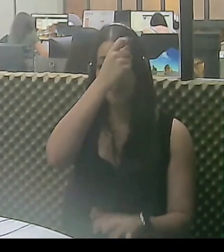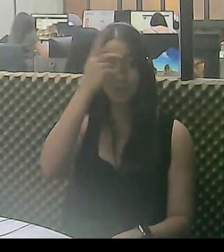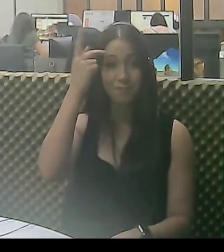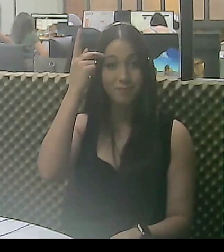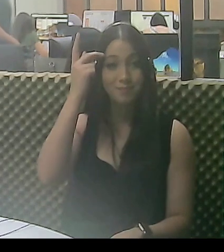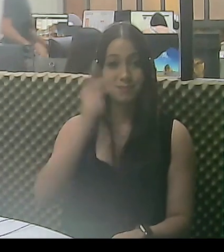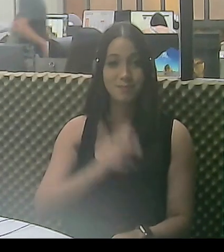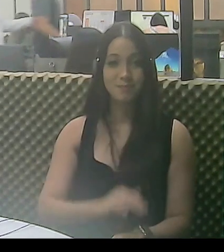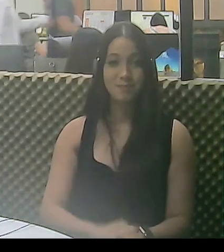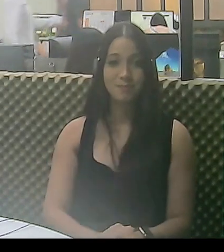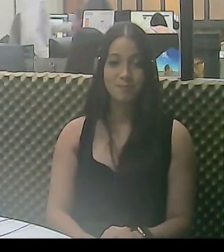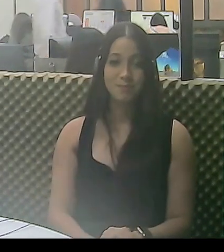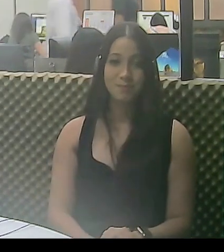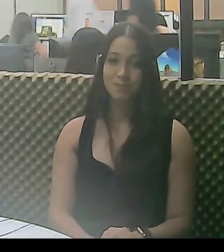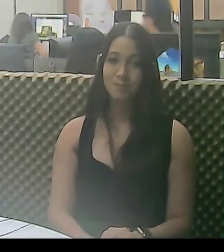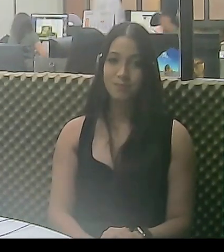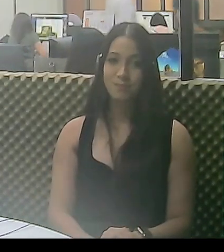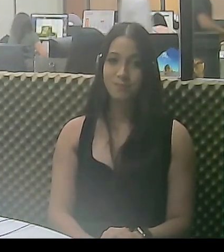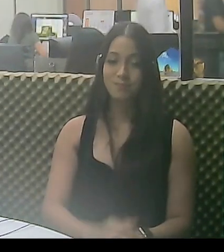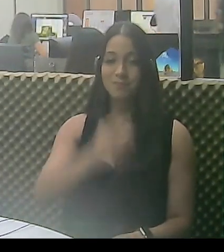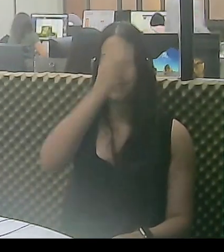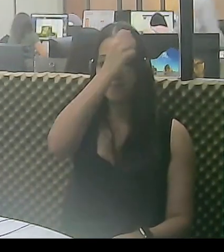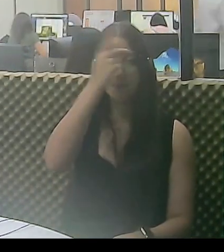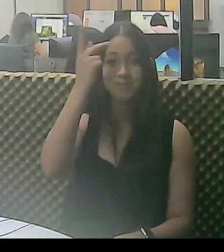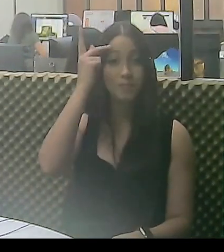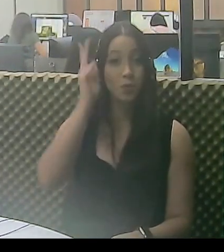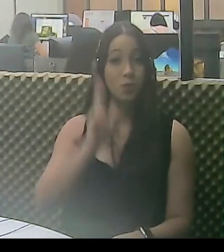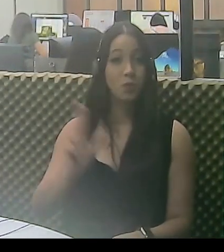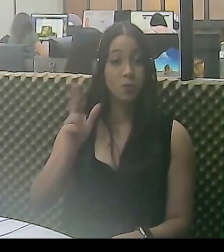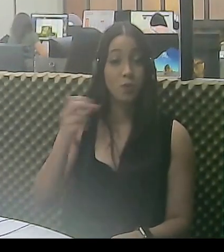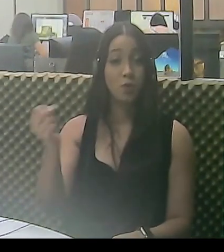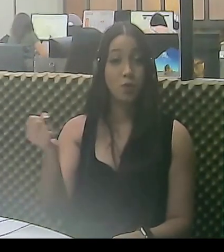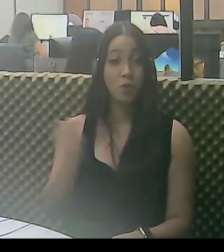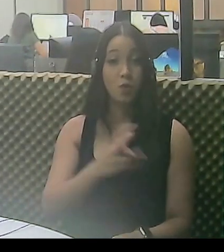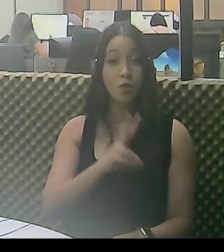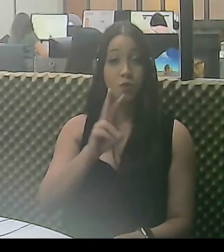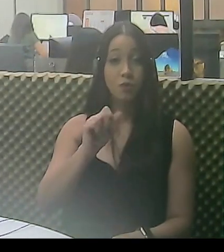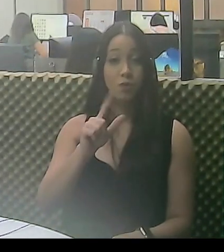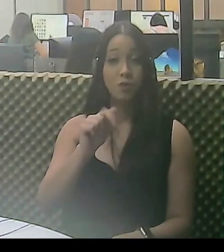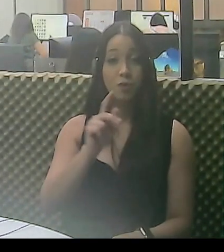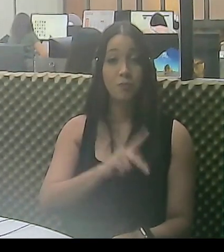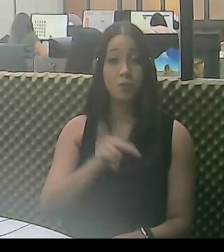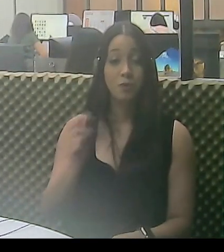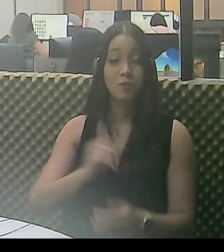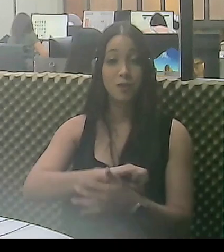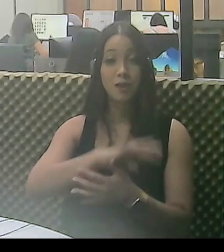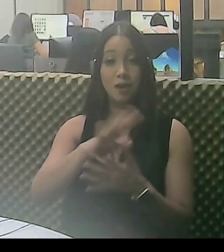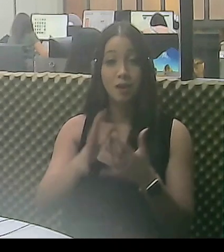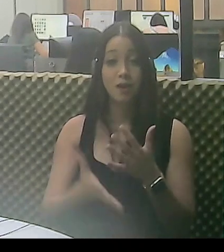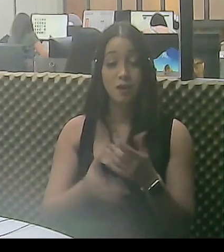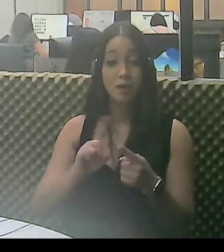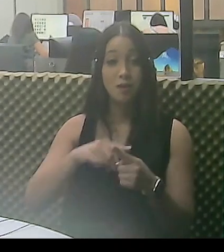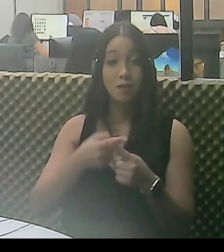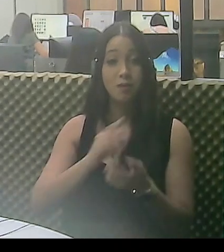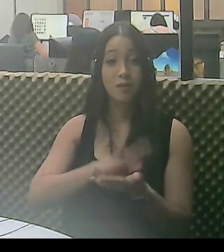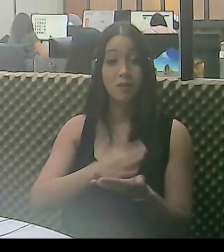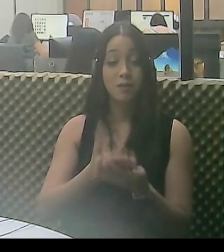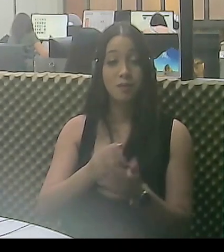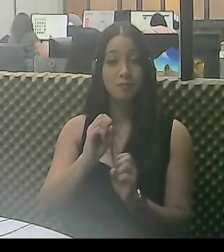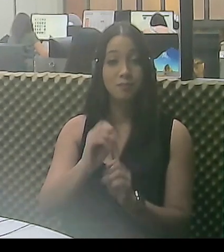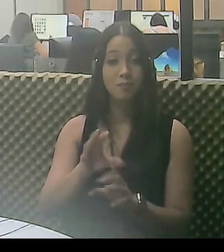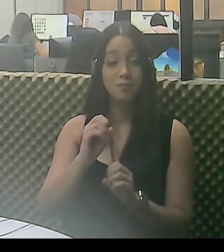Prefeitura. E ainda, a Prefeitura de Uberlândia oferece novas vagas para professor de Libras e intérprete